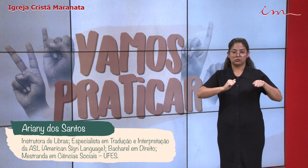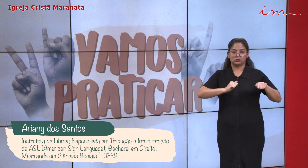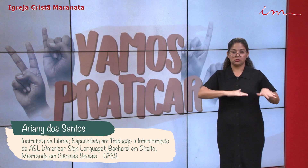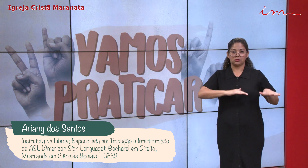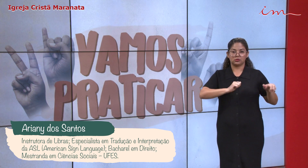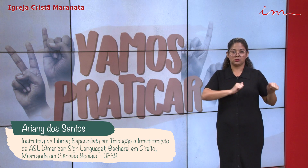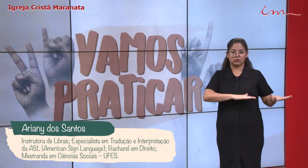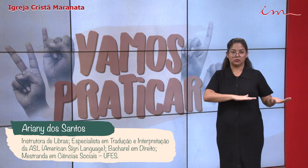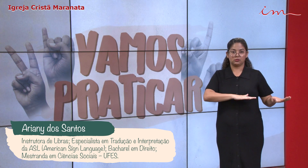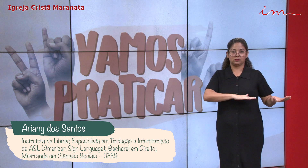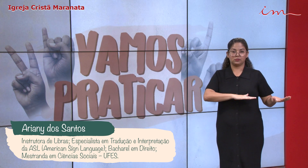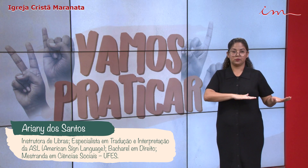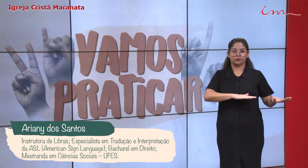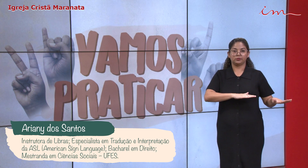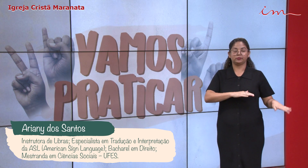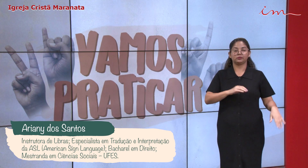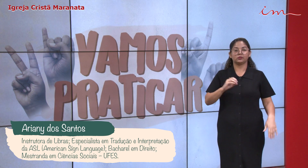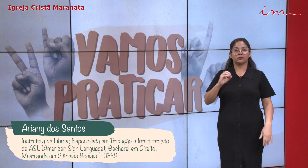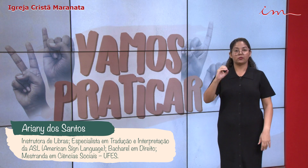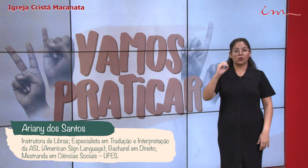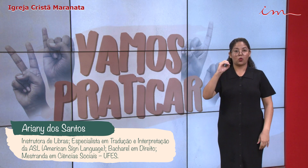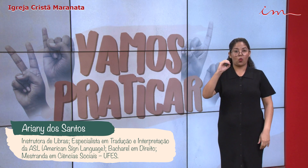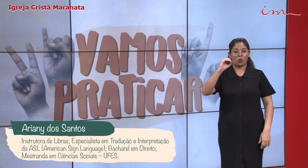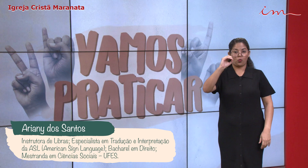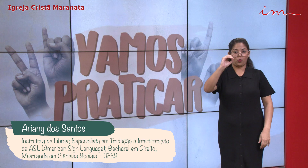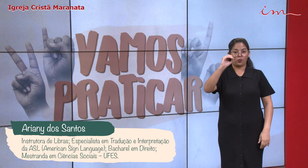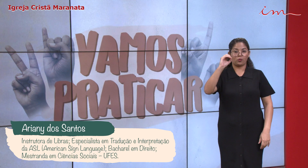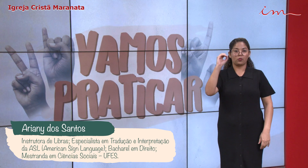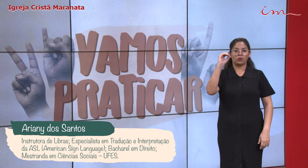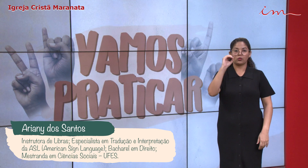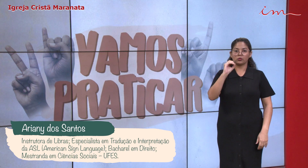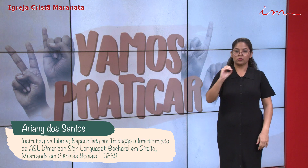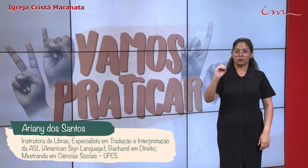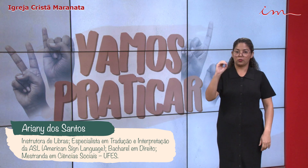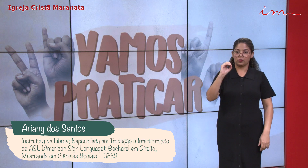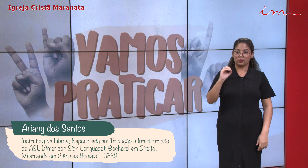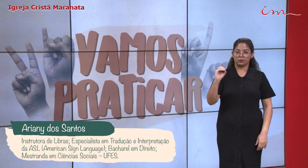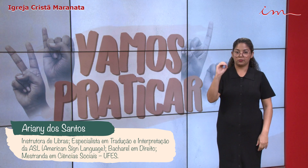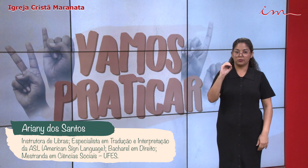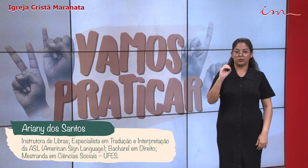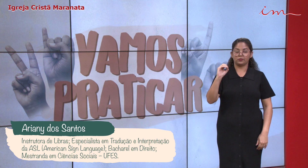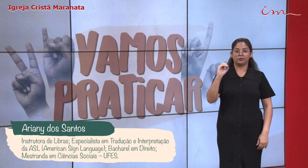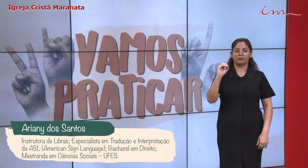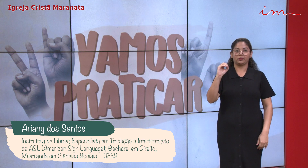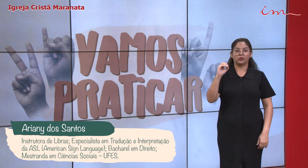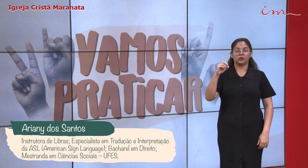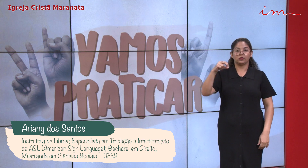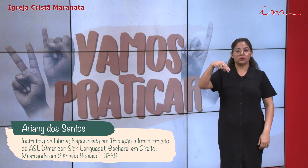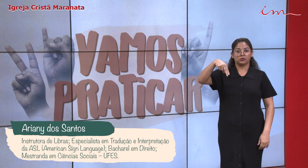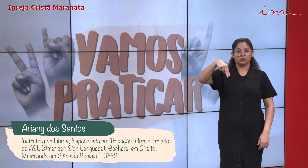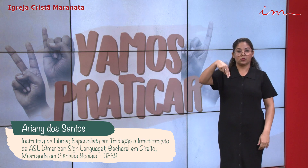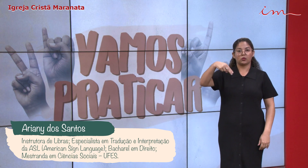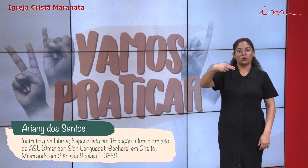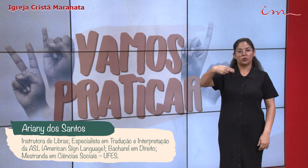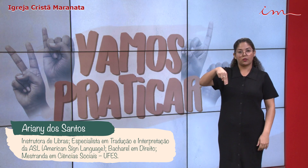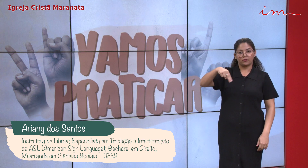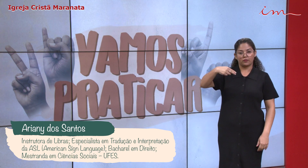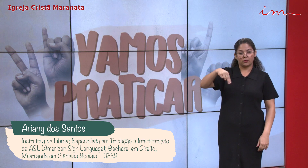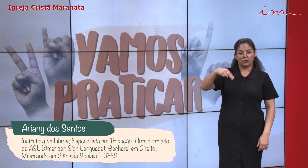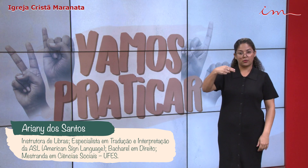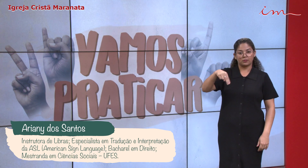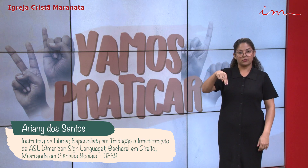setembro, ó, setembro, essa configuração de mão, outubro,